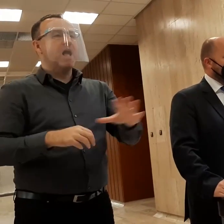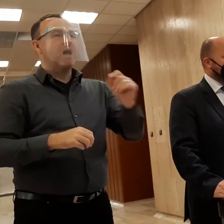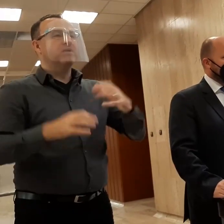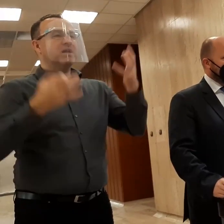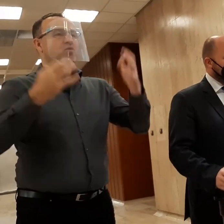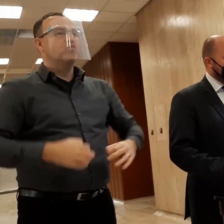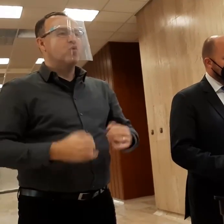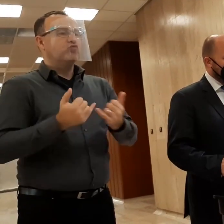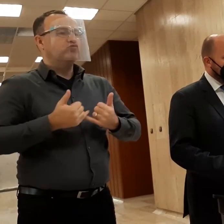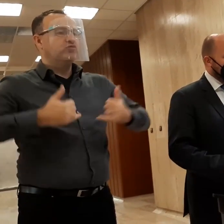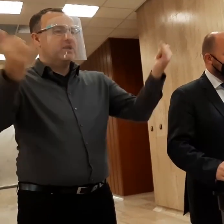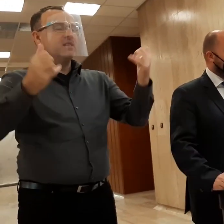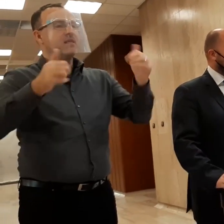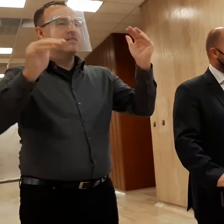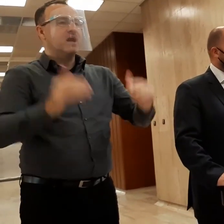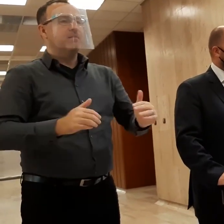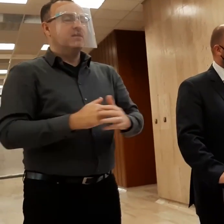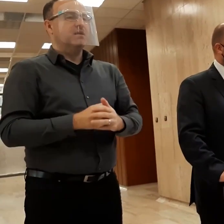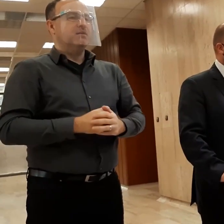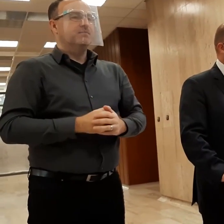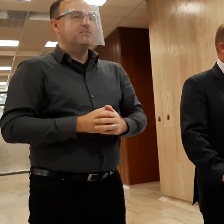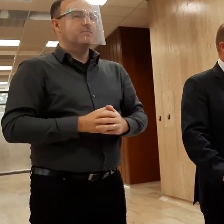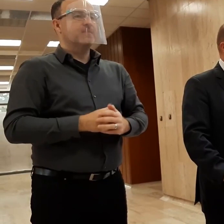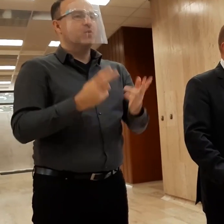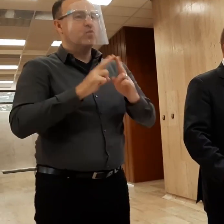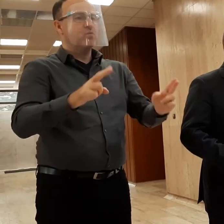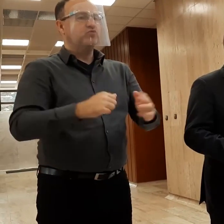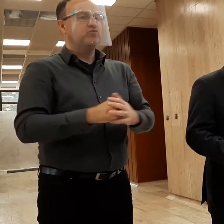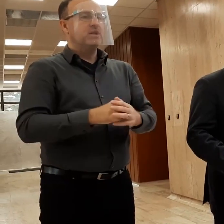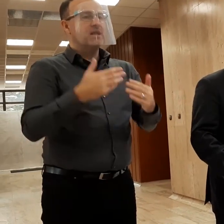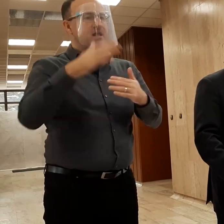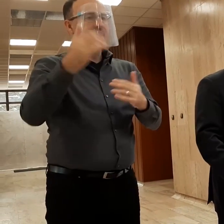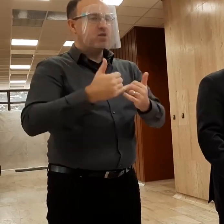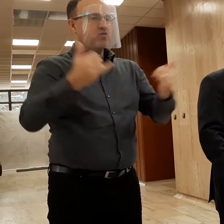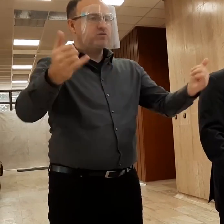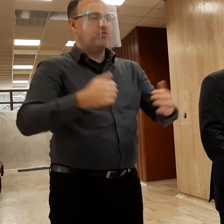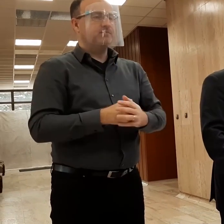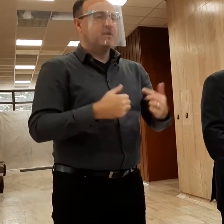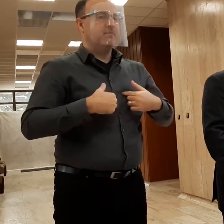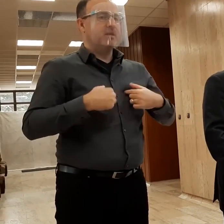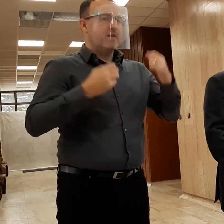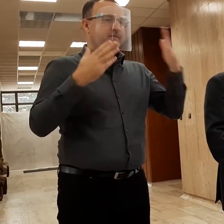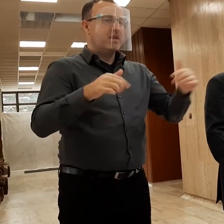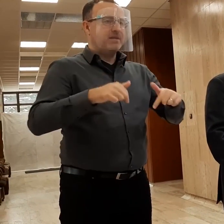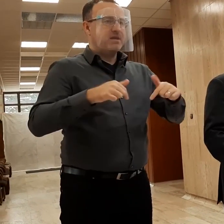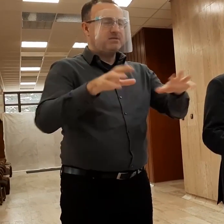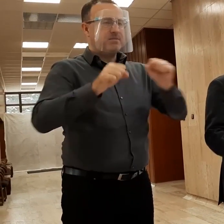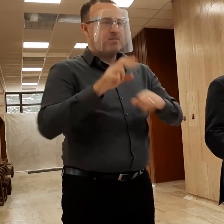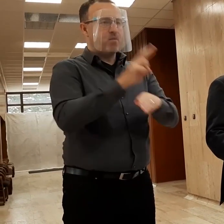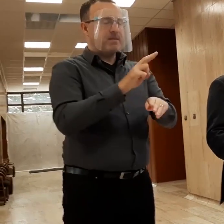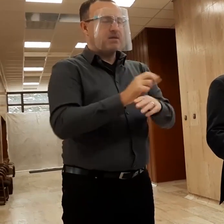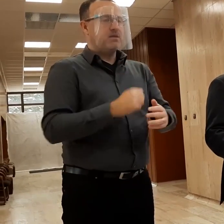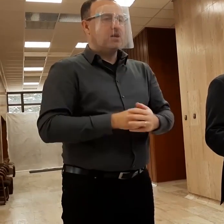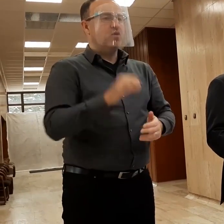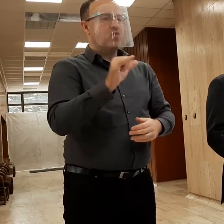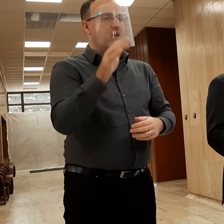šírenie čím najmenej teda umožnili ďalej sa rozvíjať. A ja verím tomu, že dnes prijímame také opatrenie, ktoré na jednej